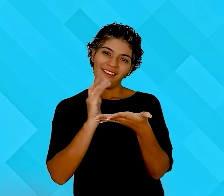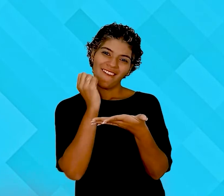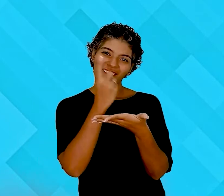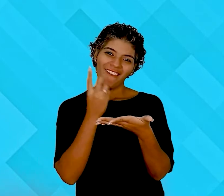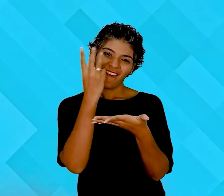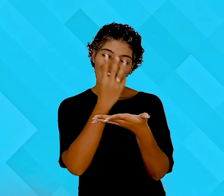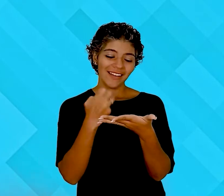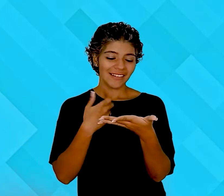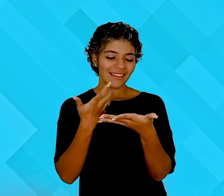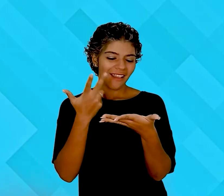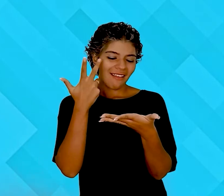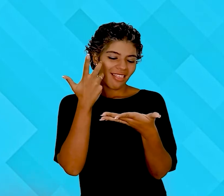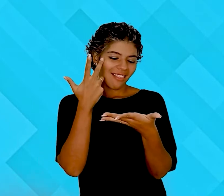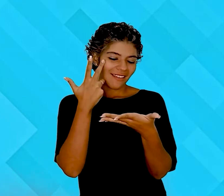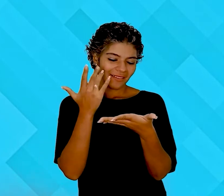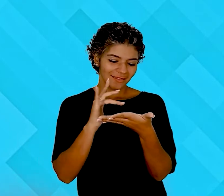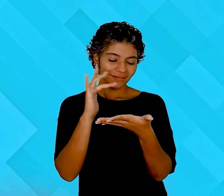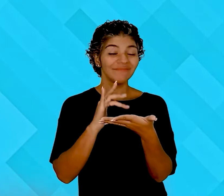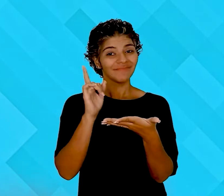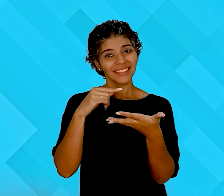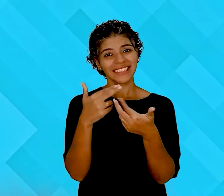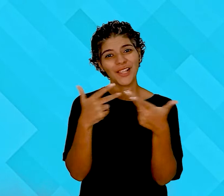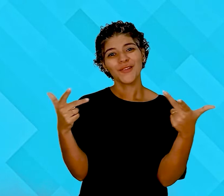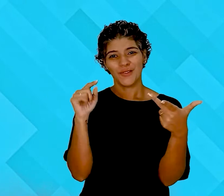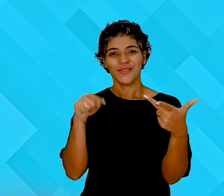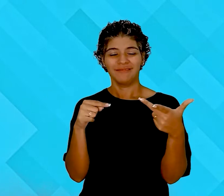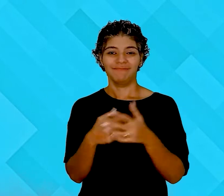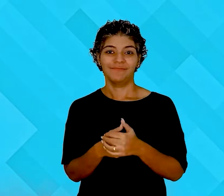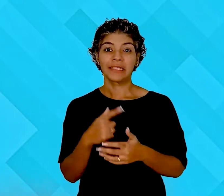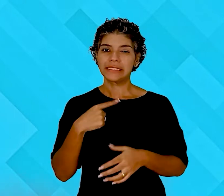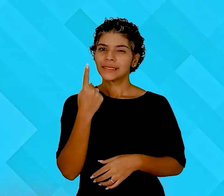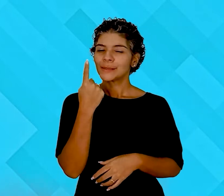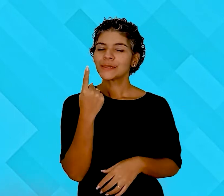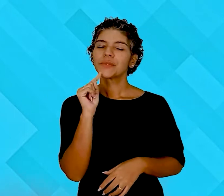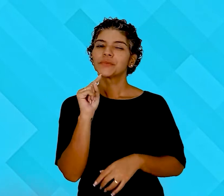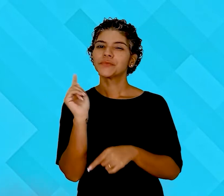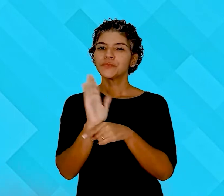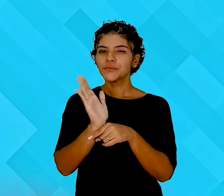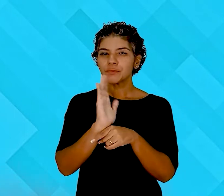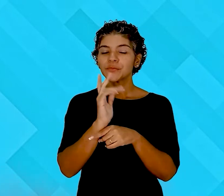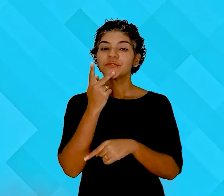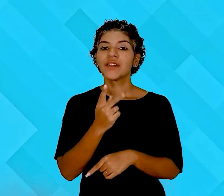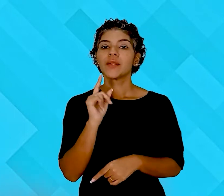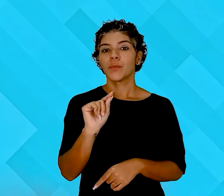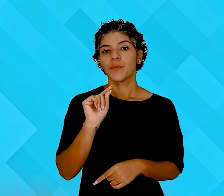Efeito Bolha. É um filtro chamado A Bolha Invisível, né, do L. Pariser. Super recomendo. E realmente,